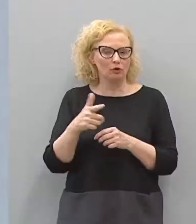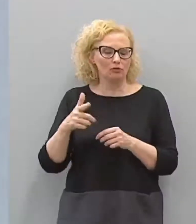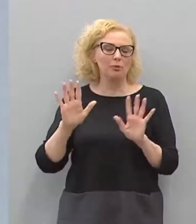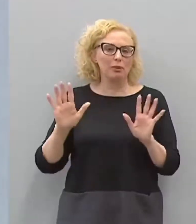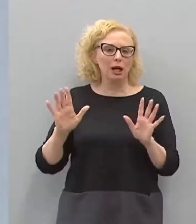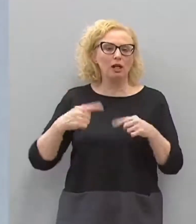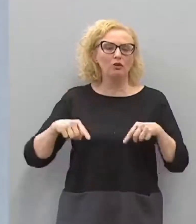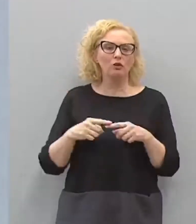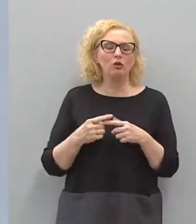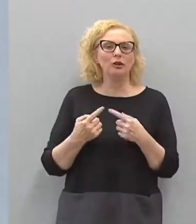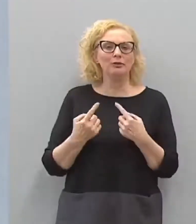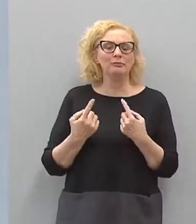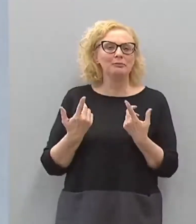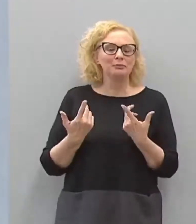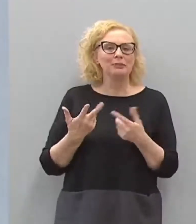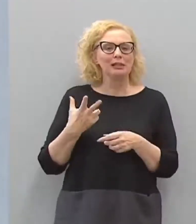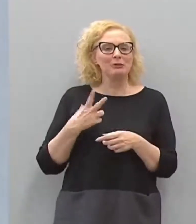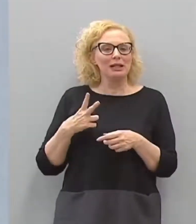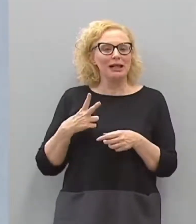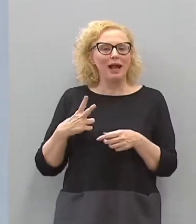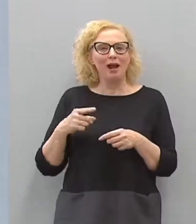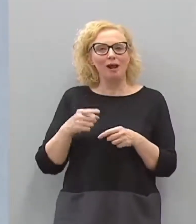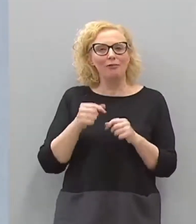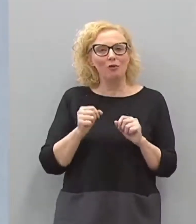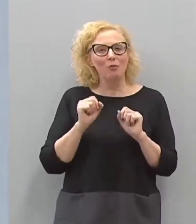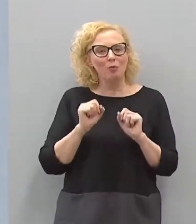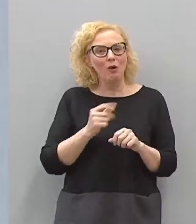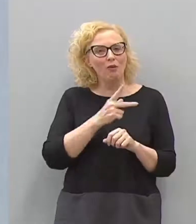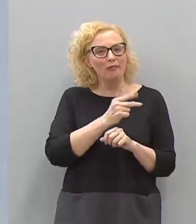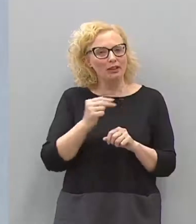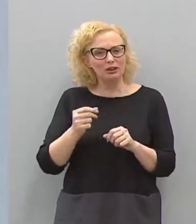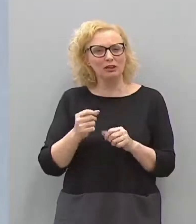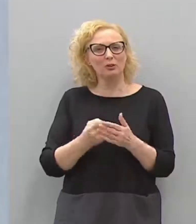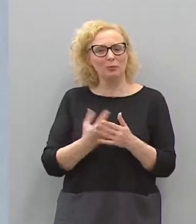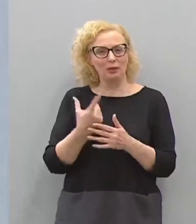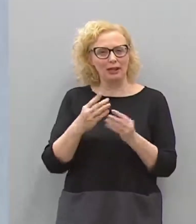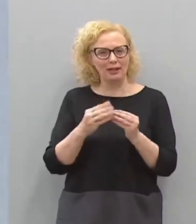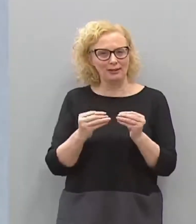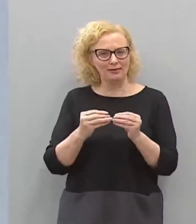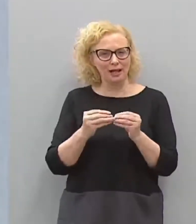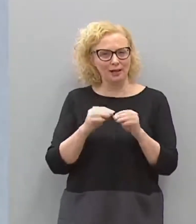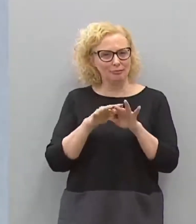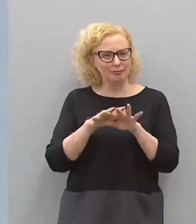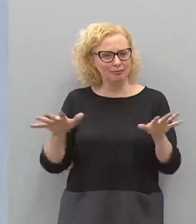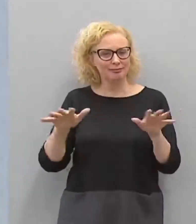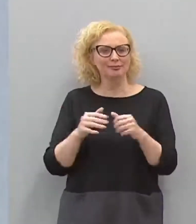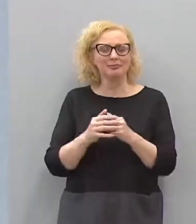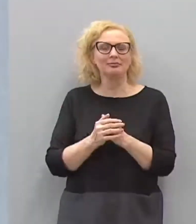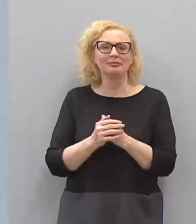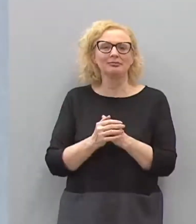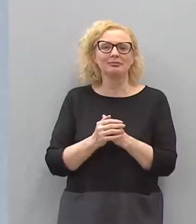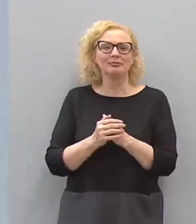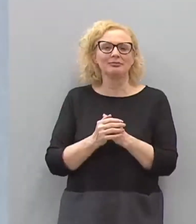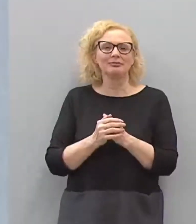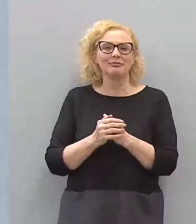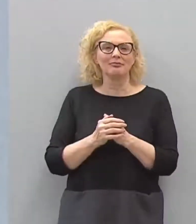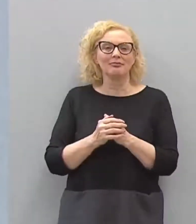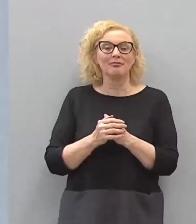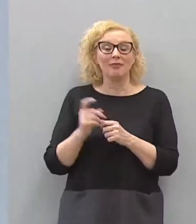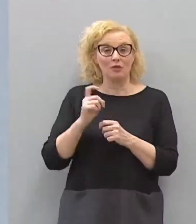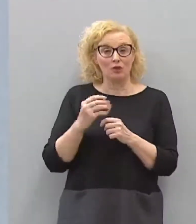veramente di iniziare a fare una campagna vaccinale importante nella giornata così abbiamo parlato